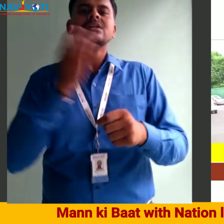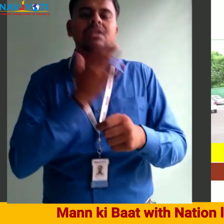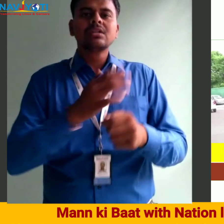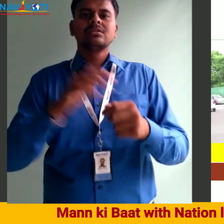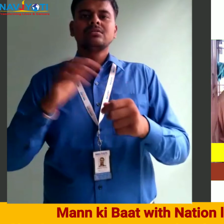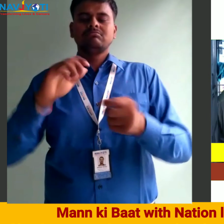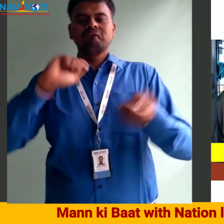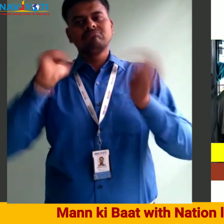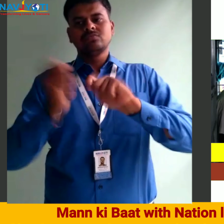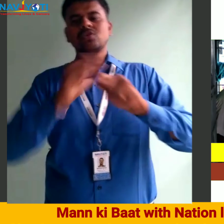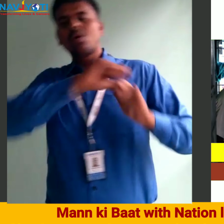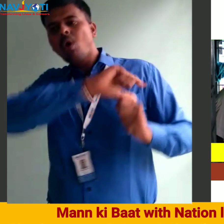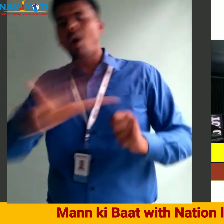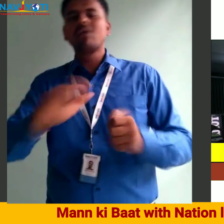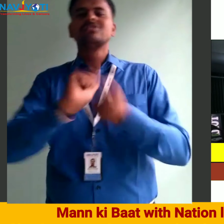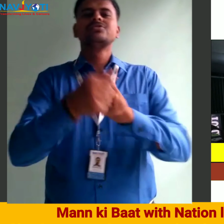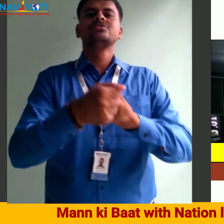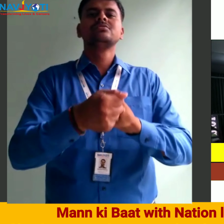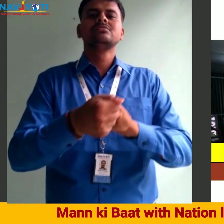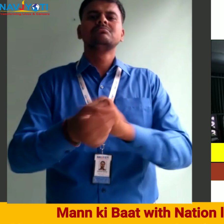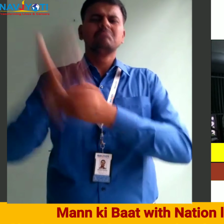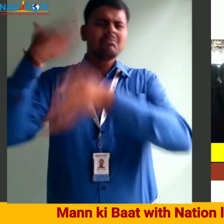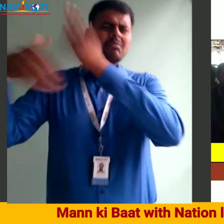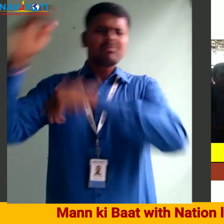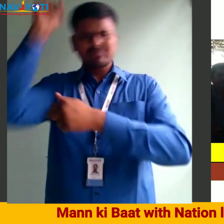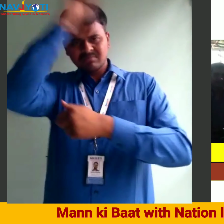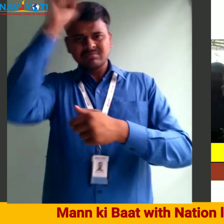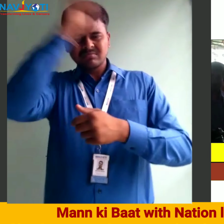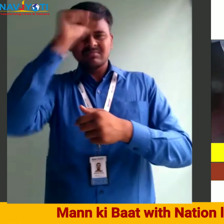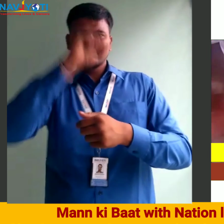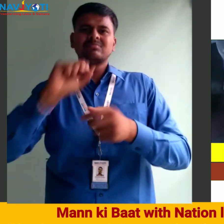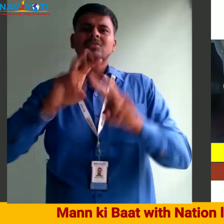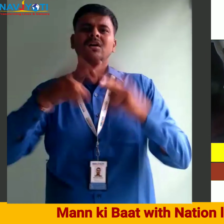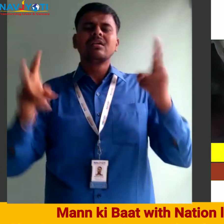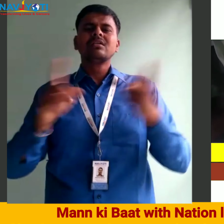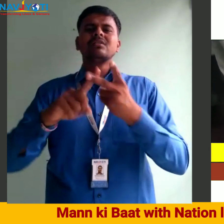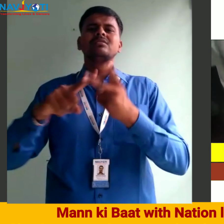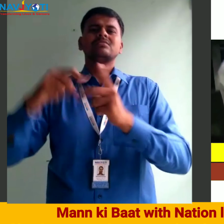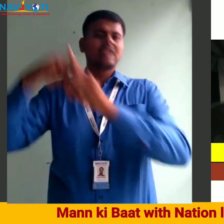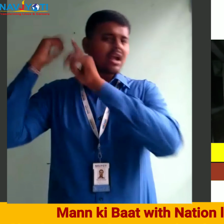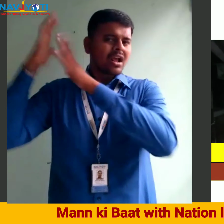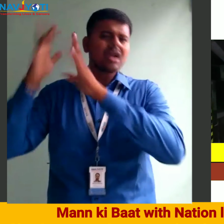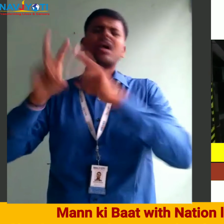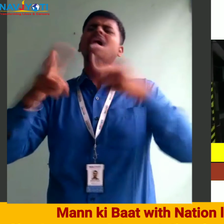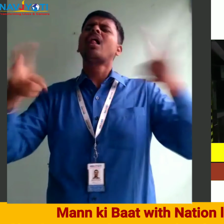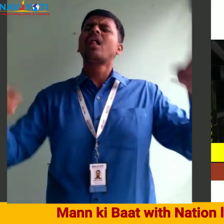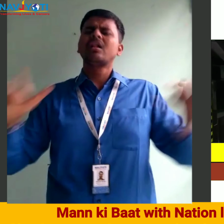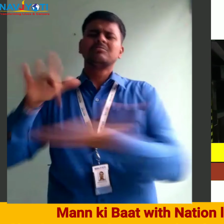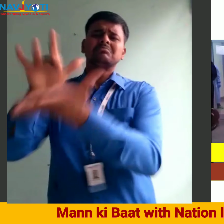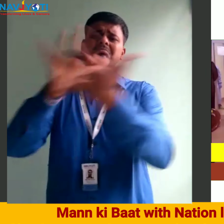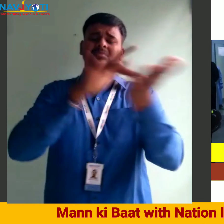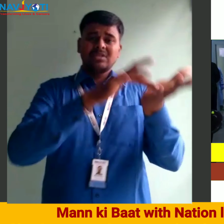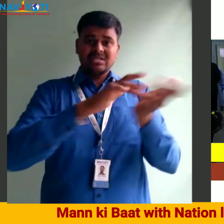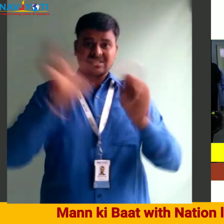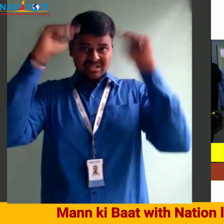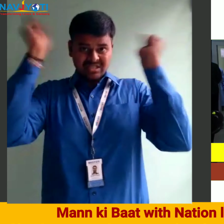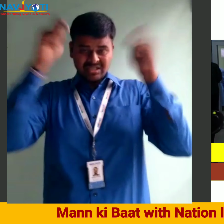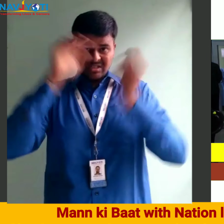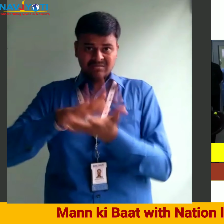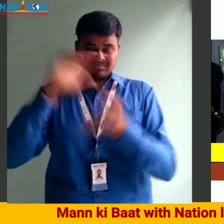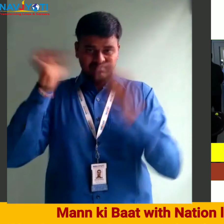लेकर लोगों को जागरूक कर रहे हैं। वाकई कोरोना ने इस बार भारत समेत दुनिया भर